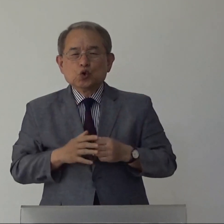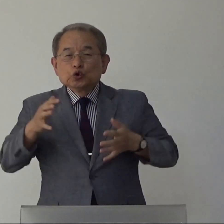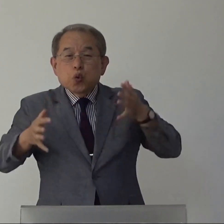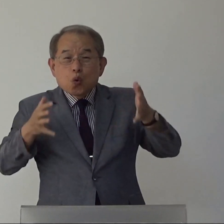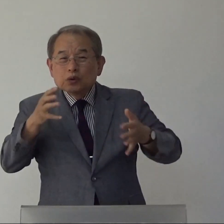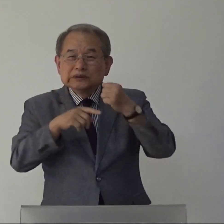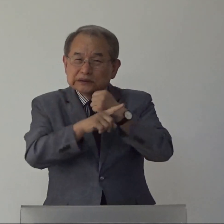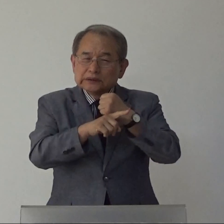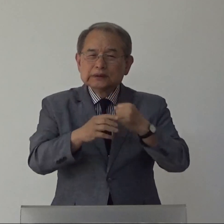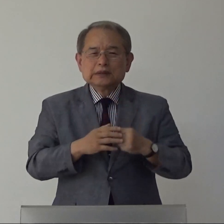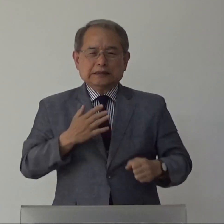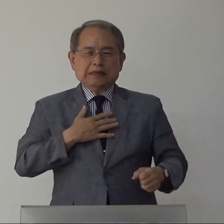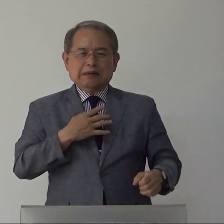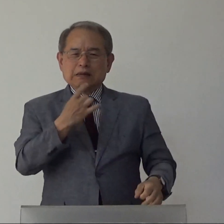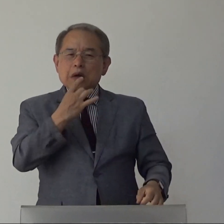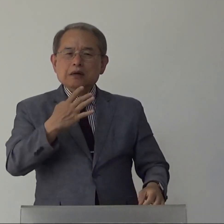성숙한 신앙의 차이는